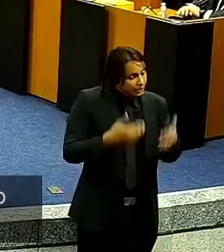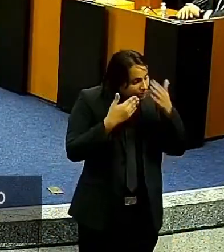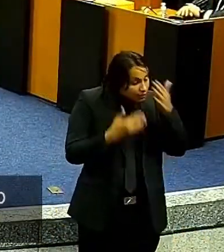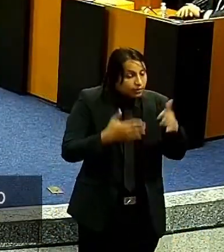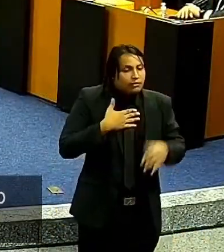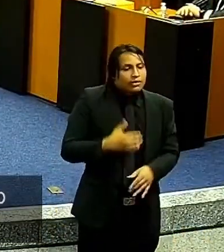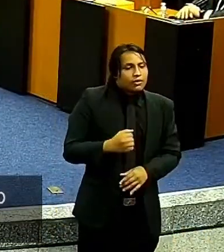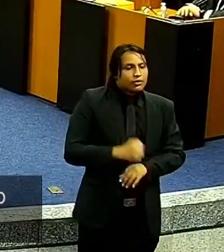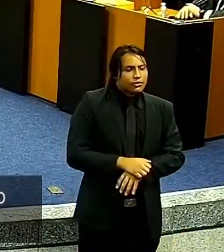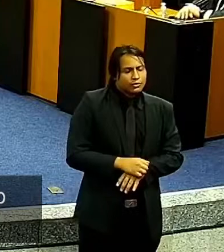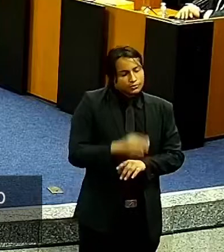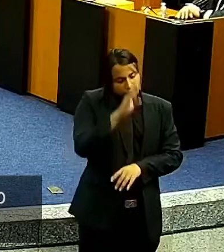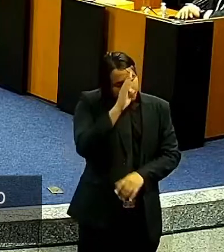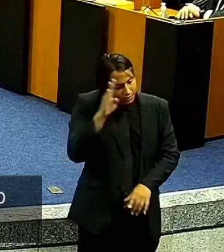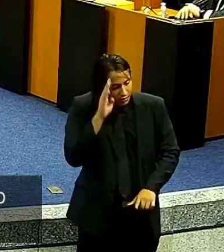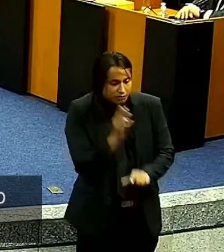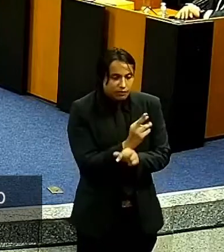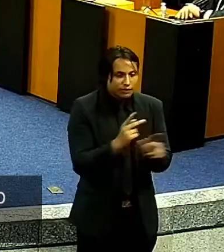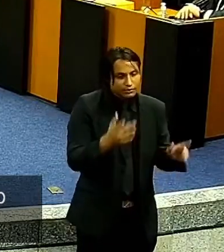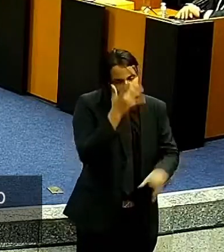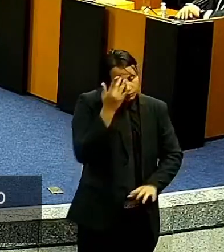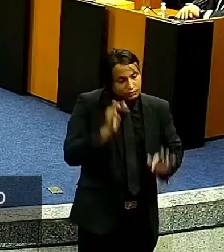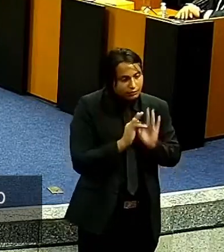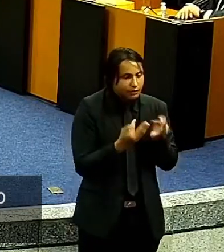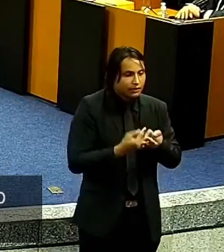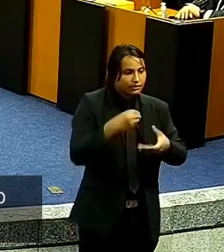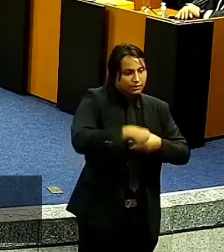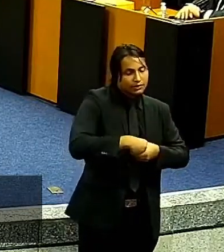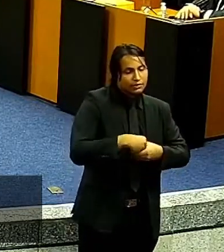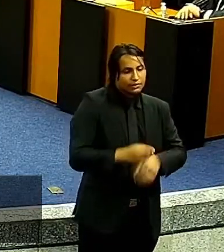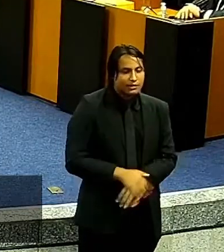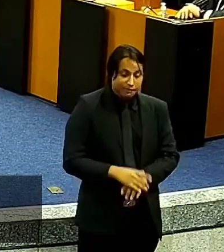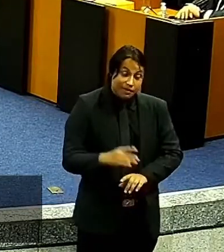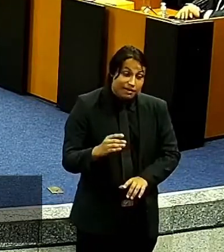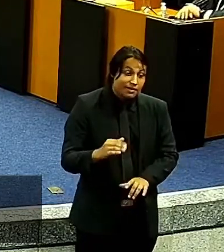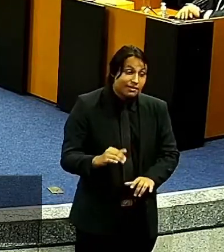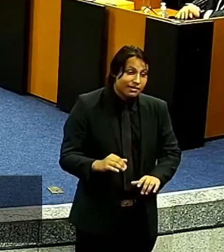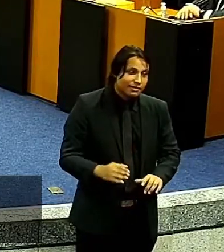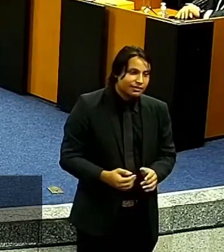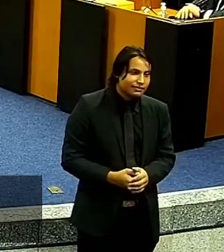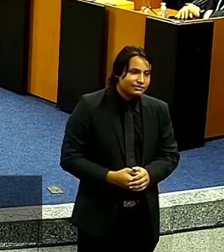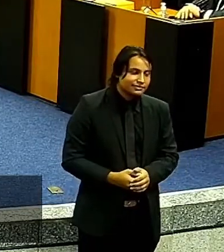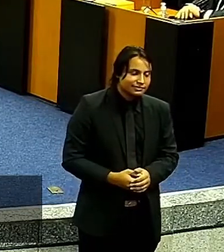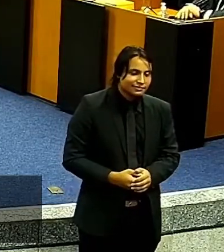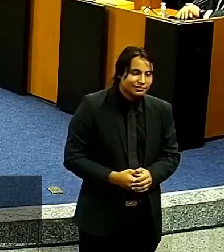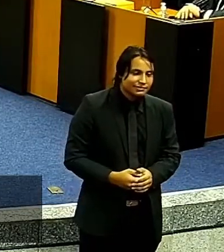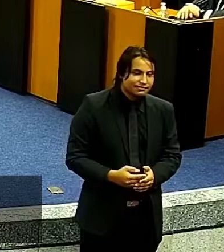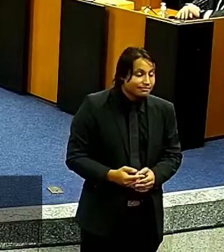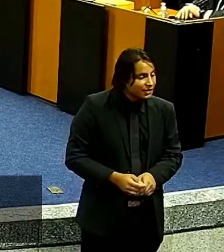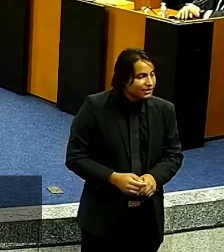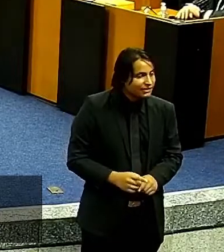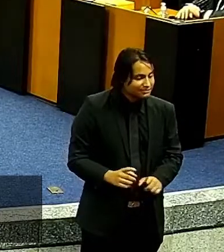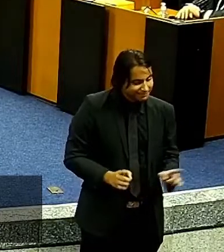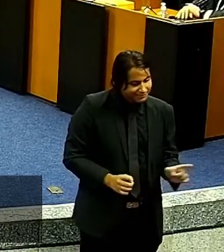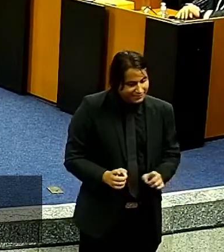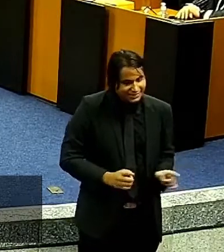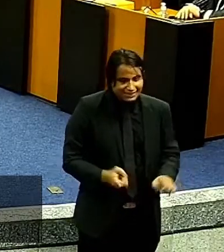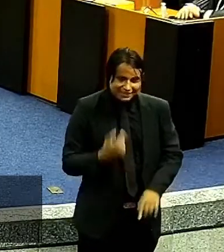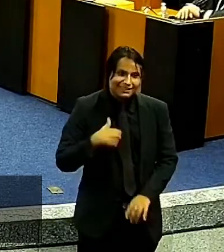cunhados cunhadas sobrinhos e sobrinhas primos e primas tios e tias eu sou do